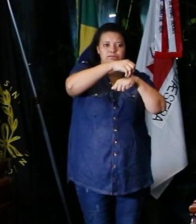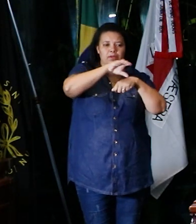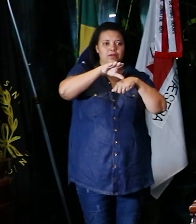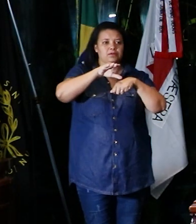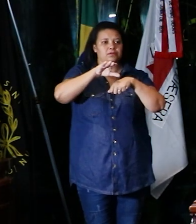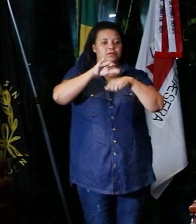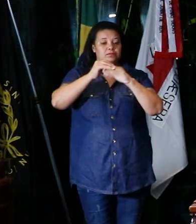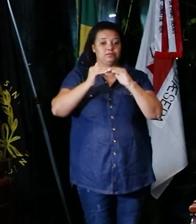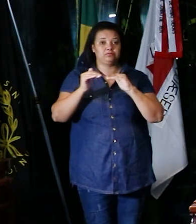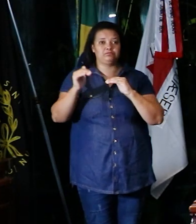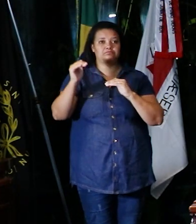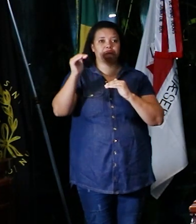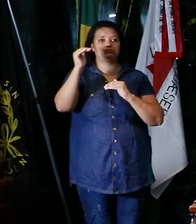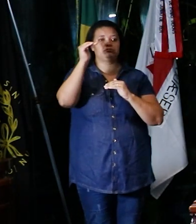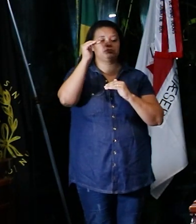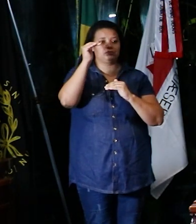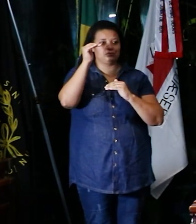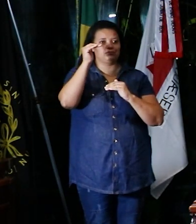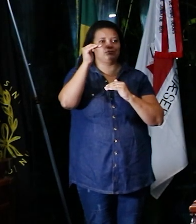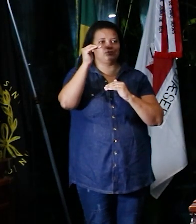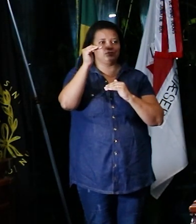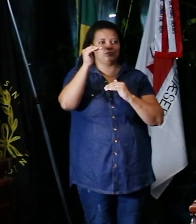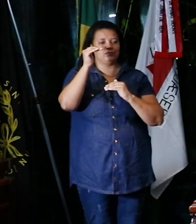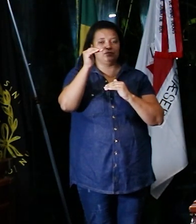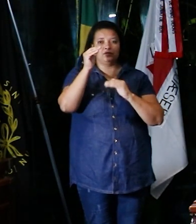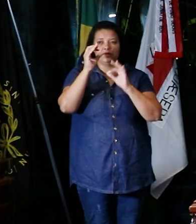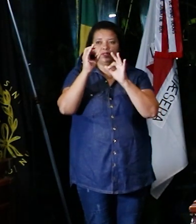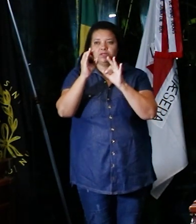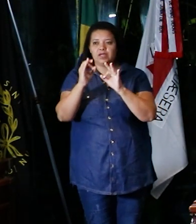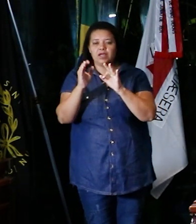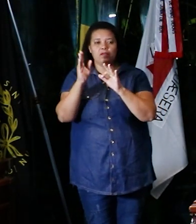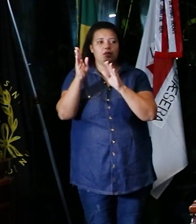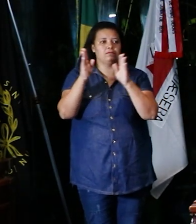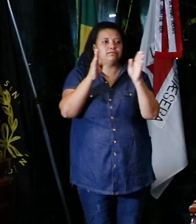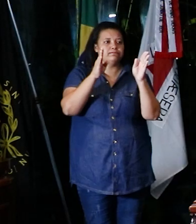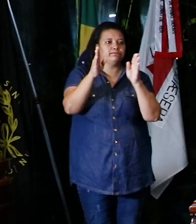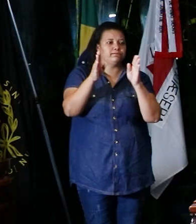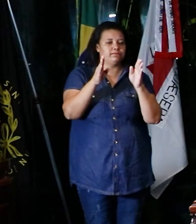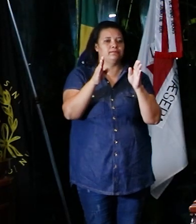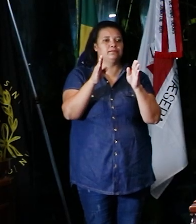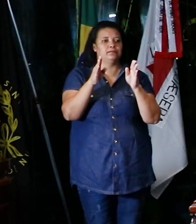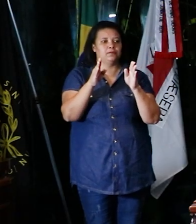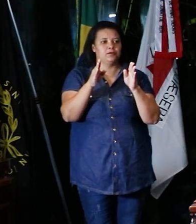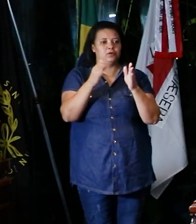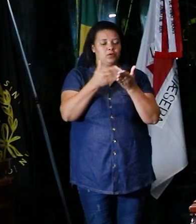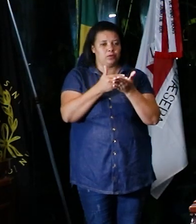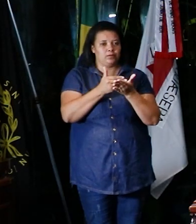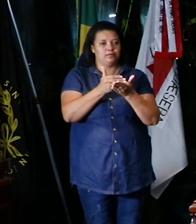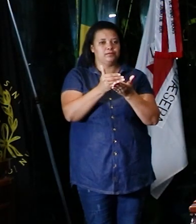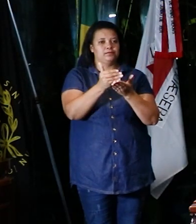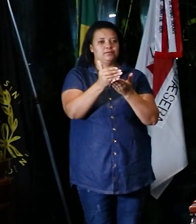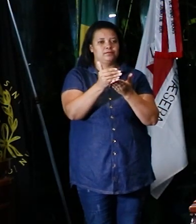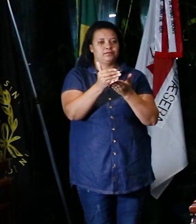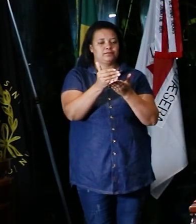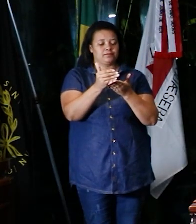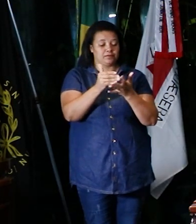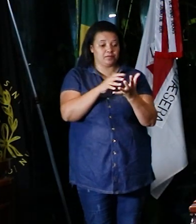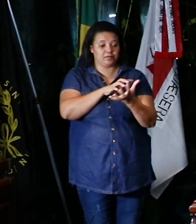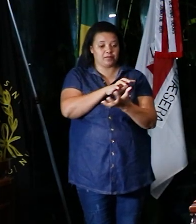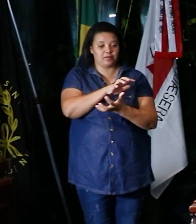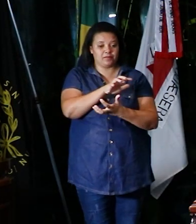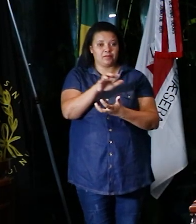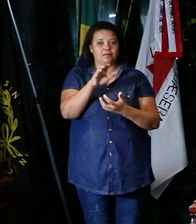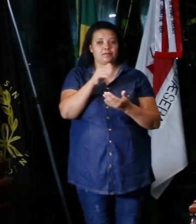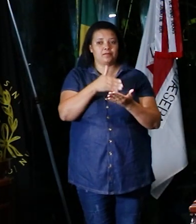Os maiores, certamente aqui, ali, acolá, vão sair disso, vão por